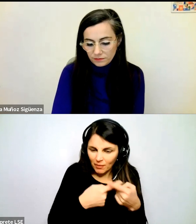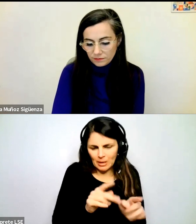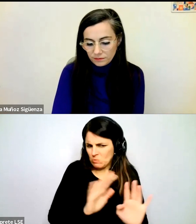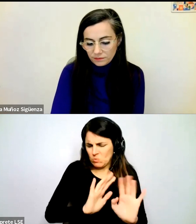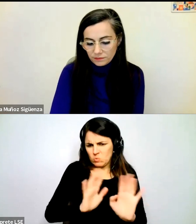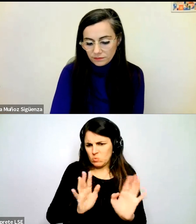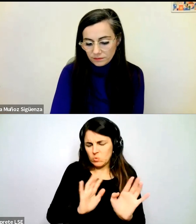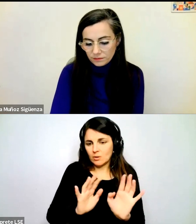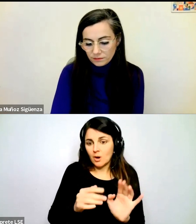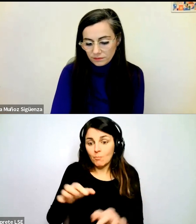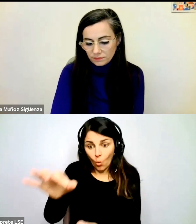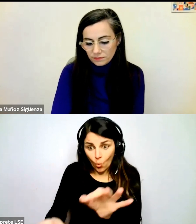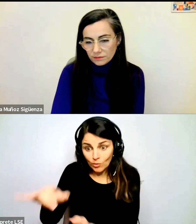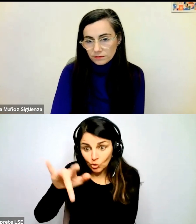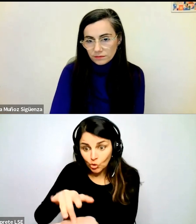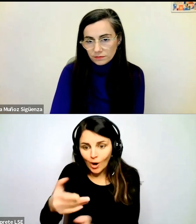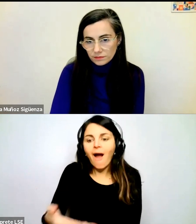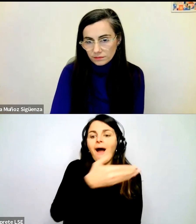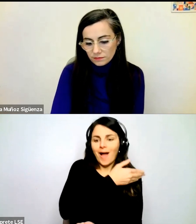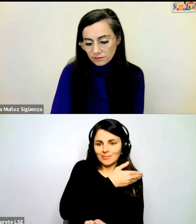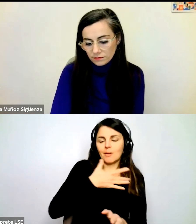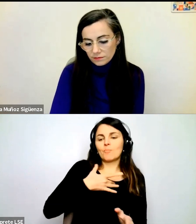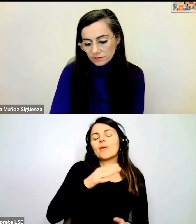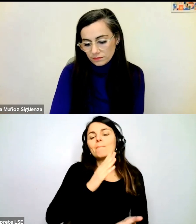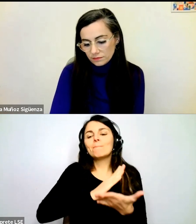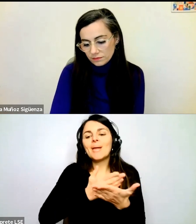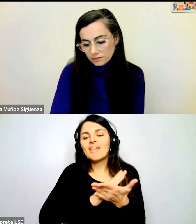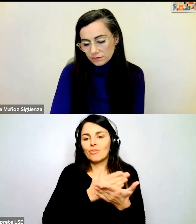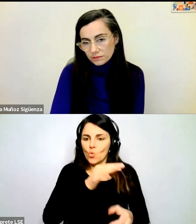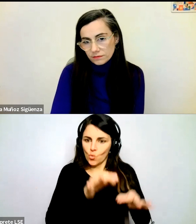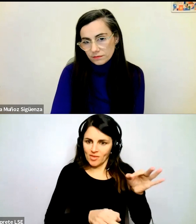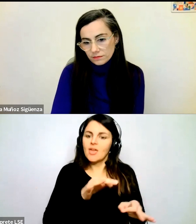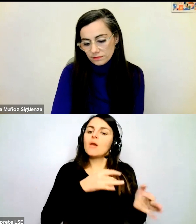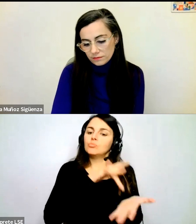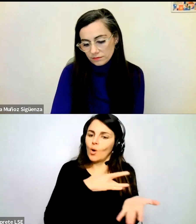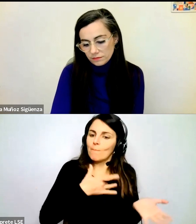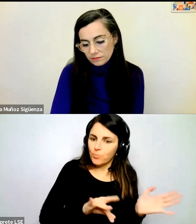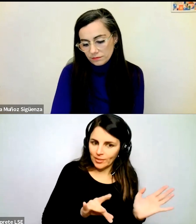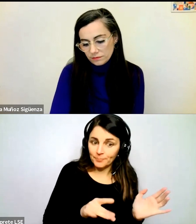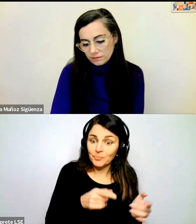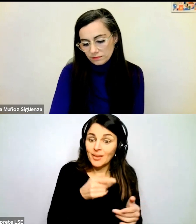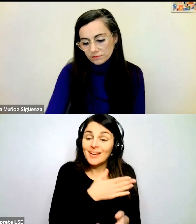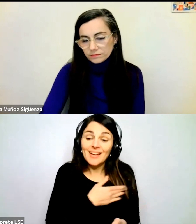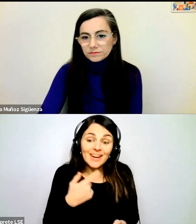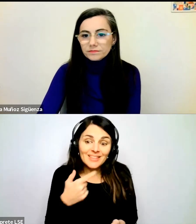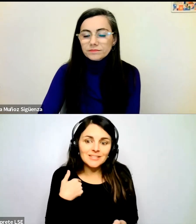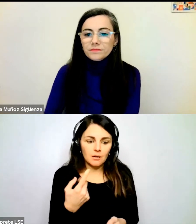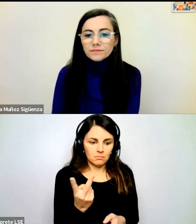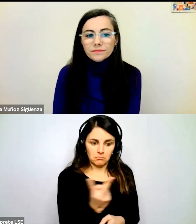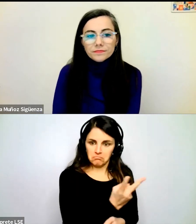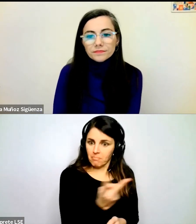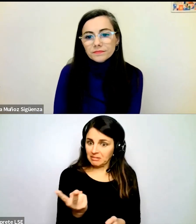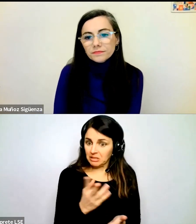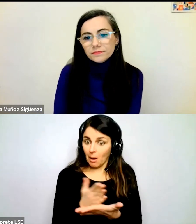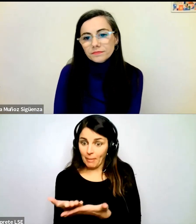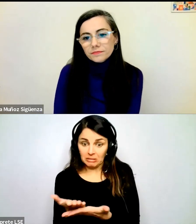juzgado se pueda someter a un proceso de mediación. El proceso de mediación es en el que las dos partes están de acuerdo